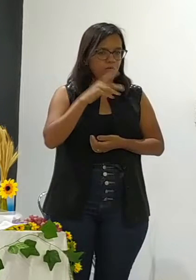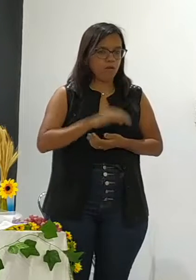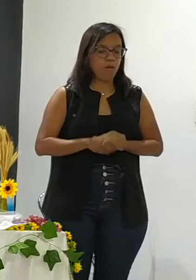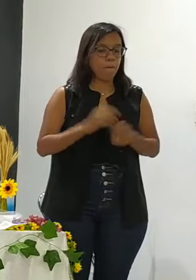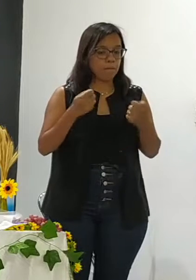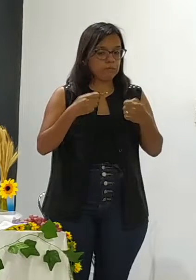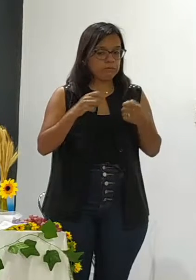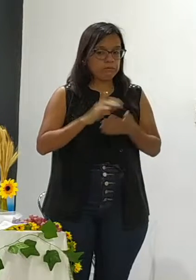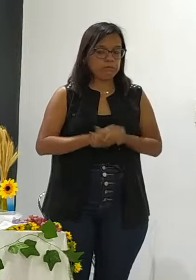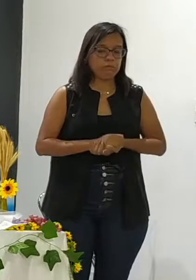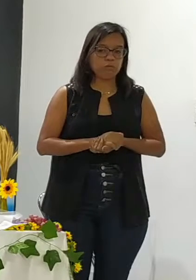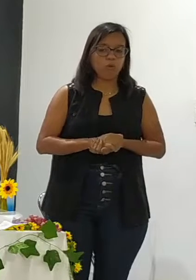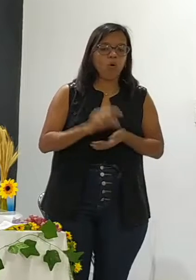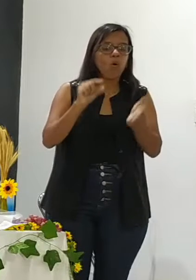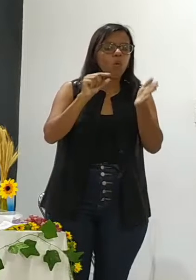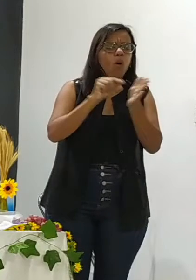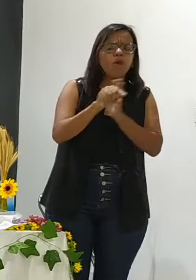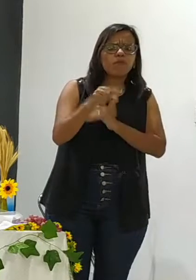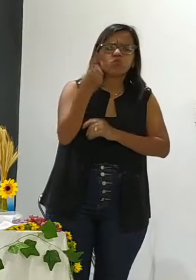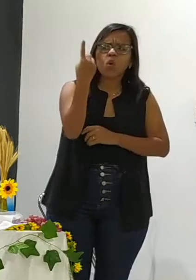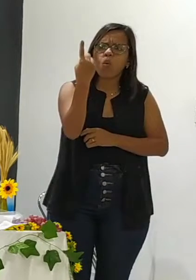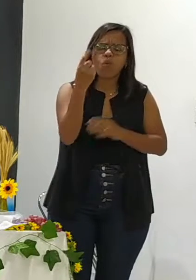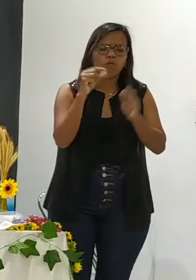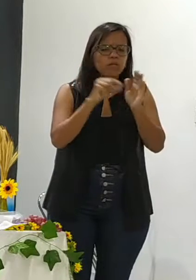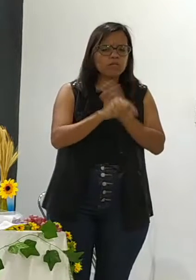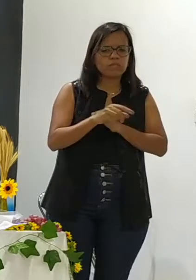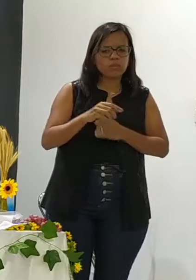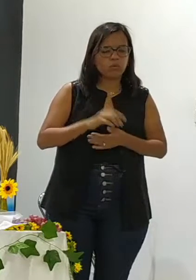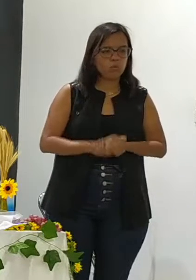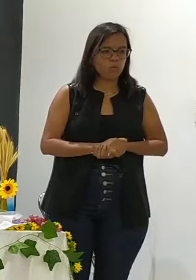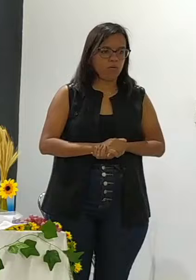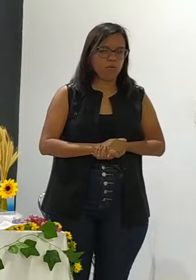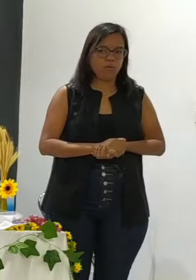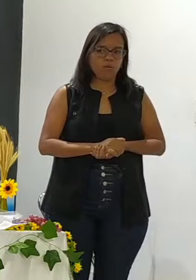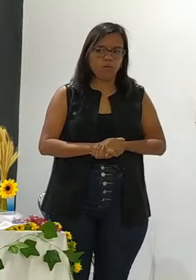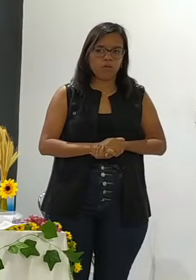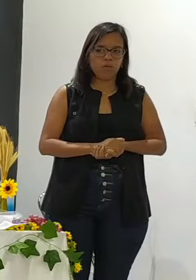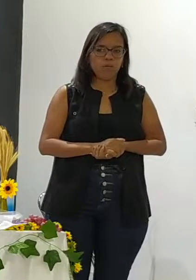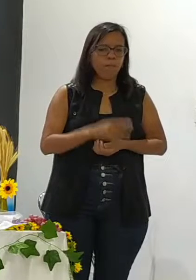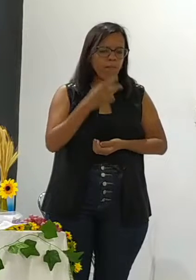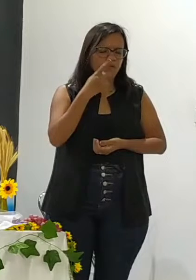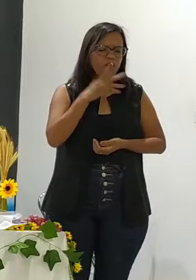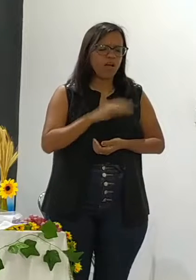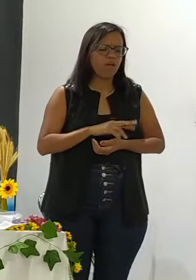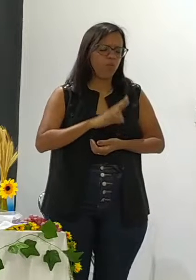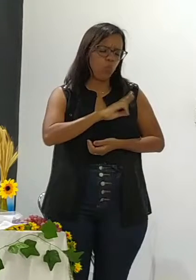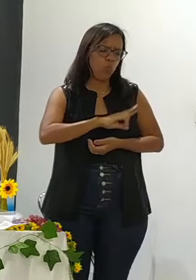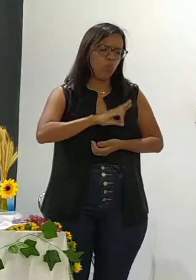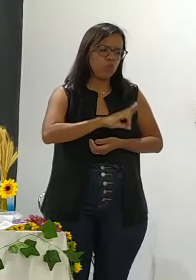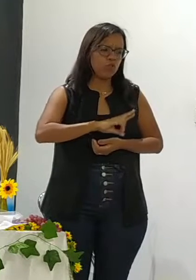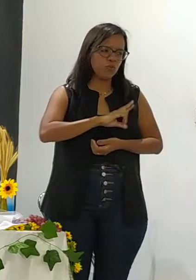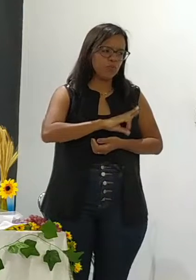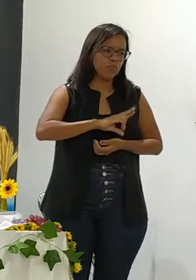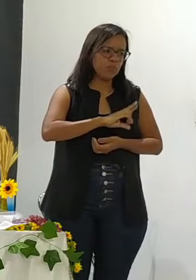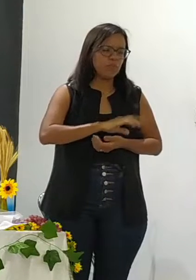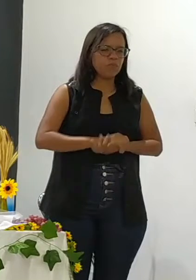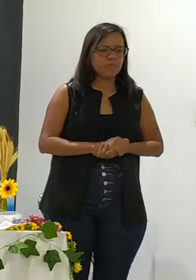me diga qual é o versículo, só um versículo só. Eu falei: pode falar lá que vai ser o